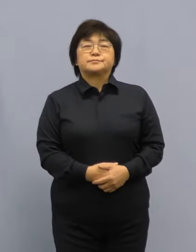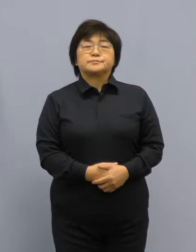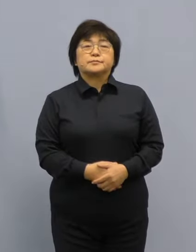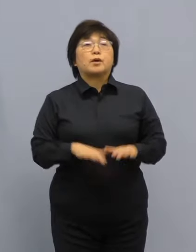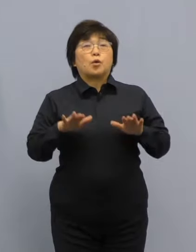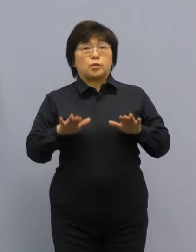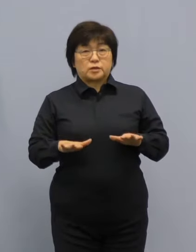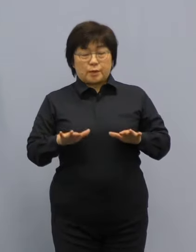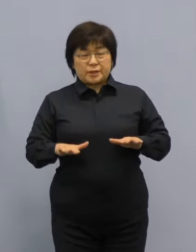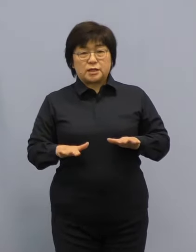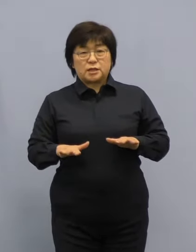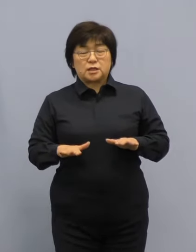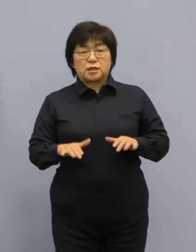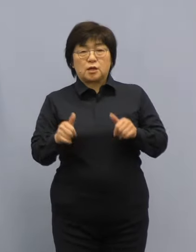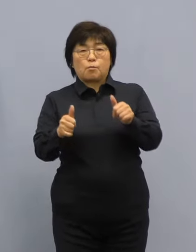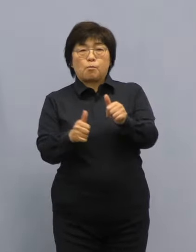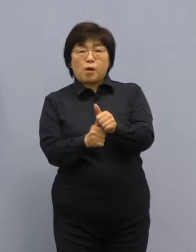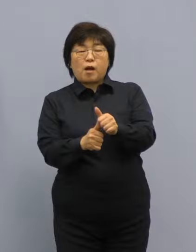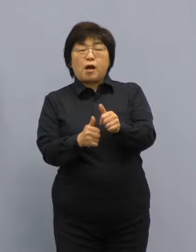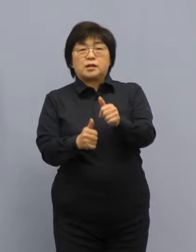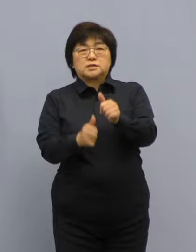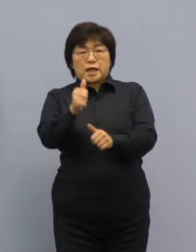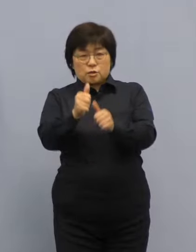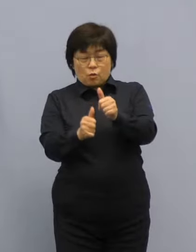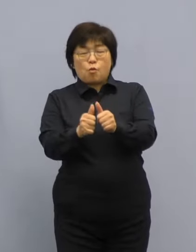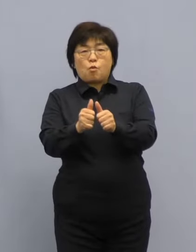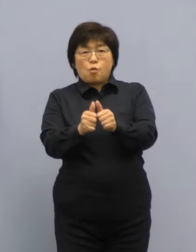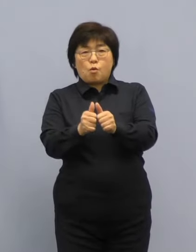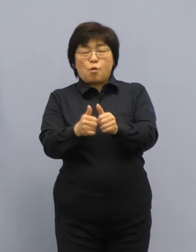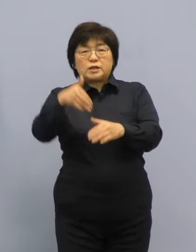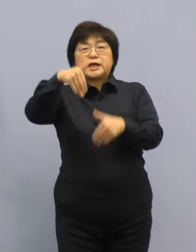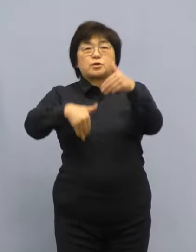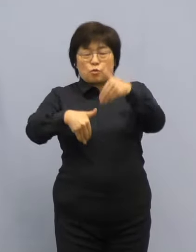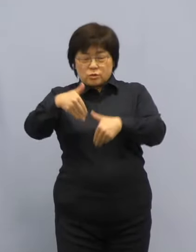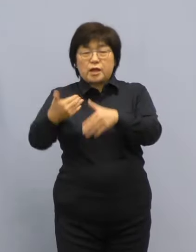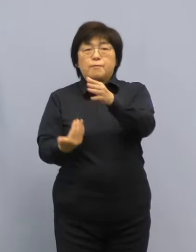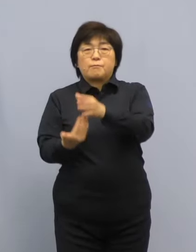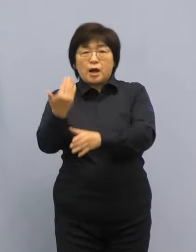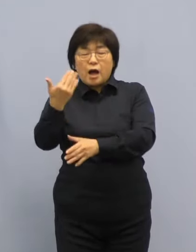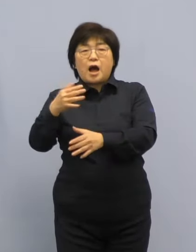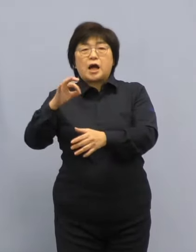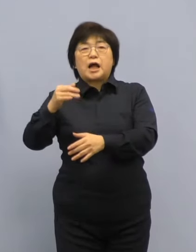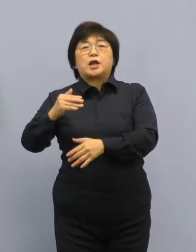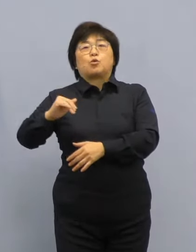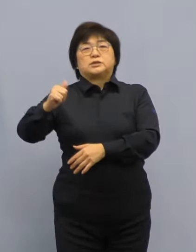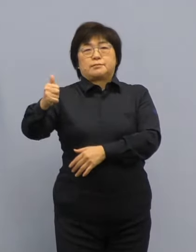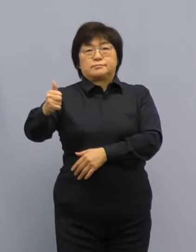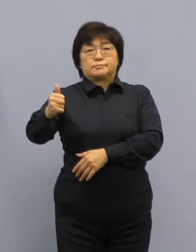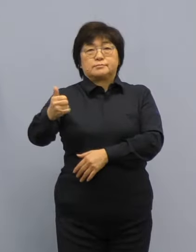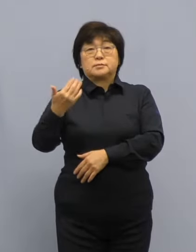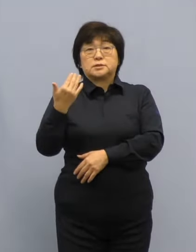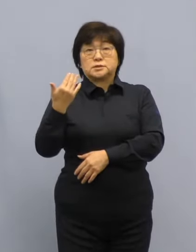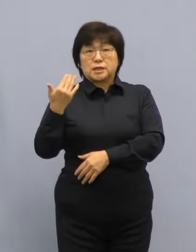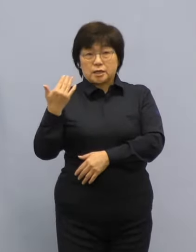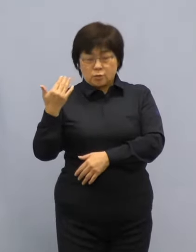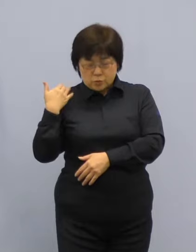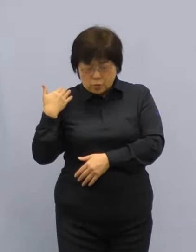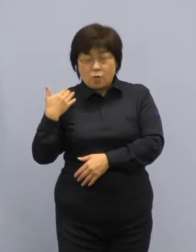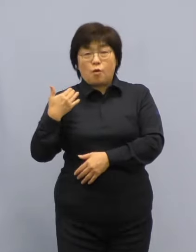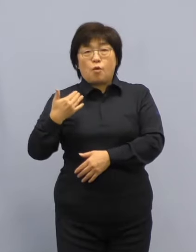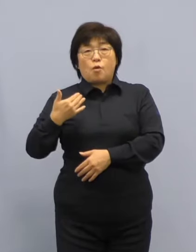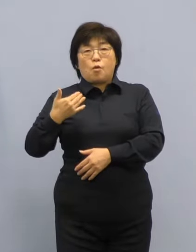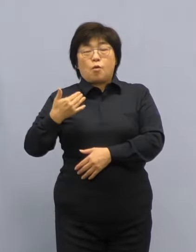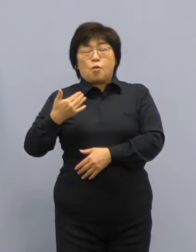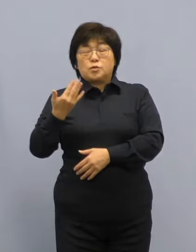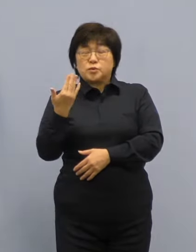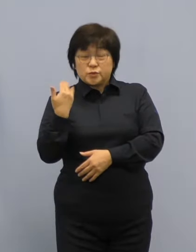この度ですね、補欠選挙で当選されました金子洋三様、先ほどですけれども当選証書付与式を